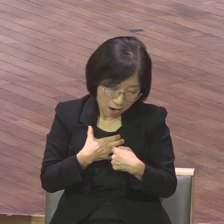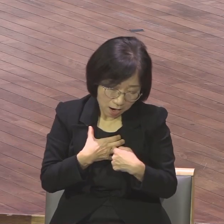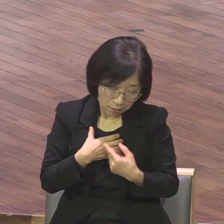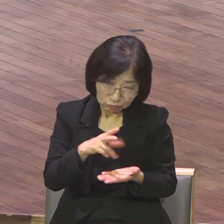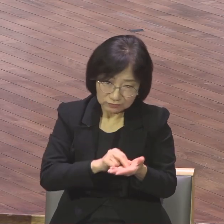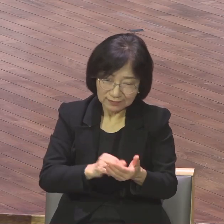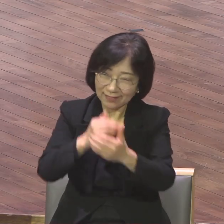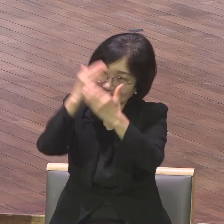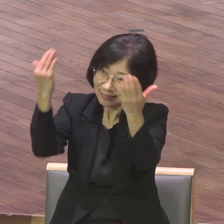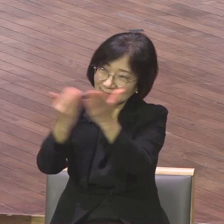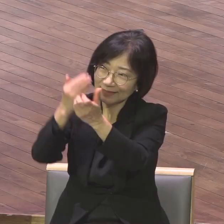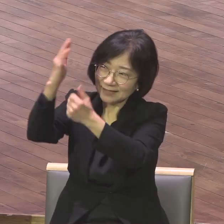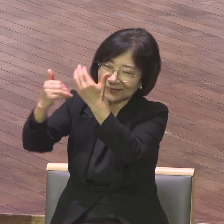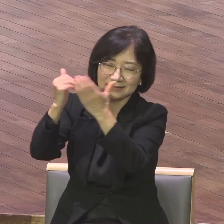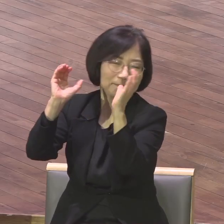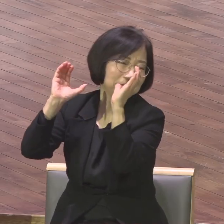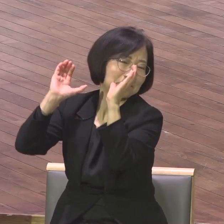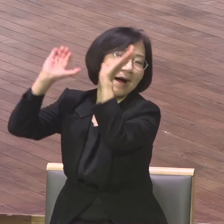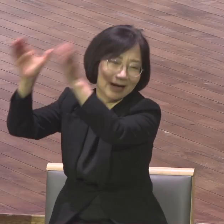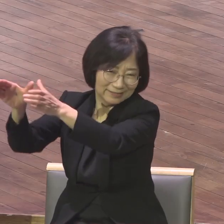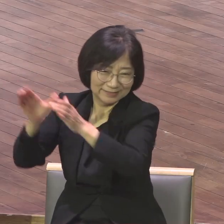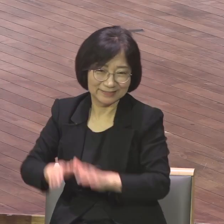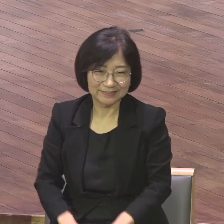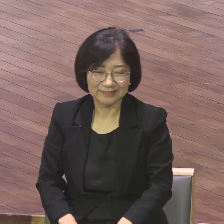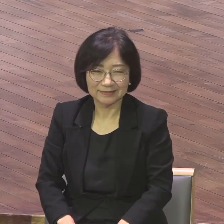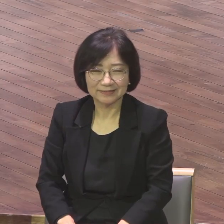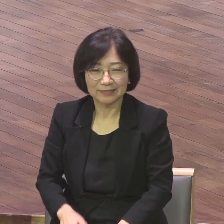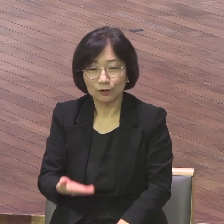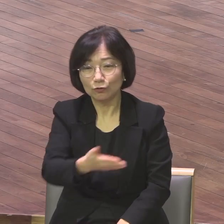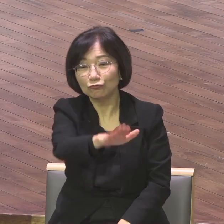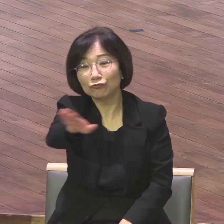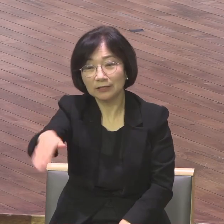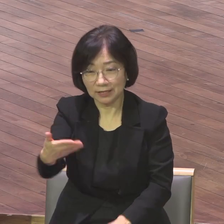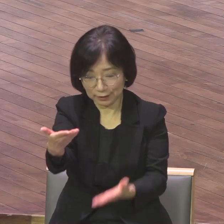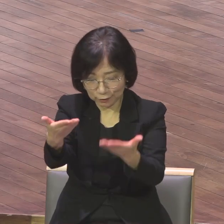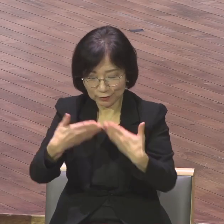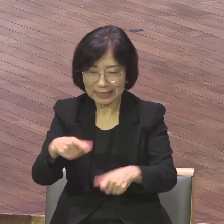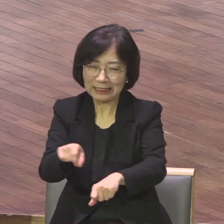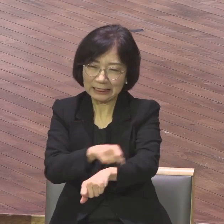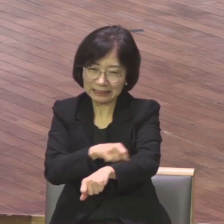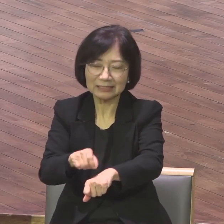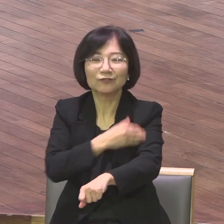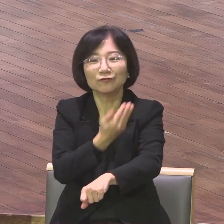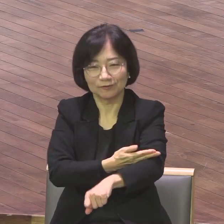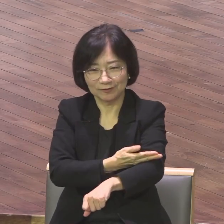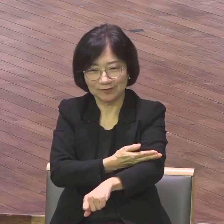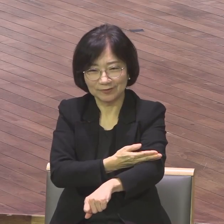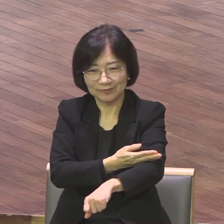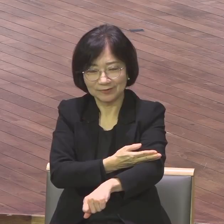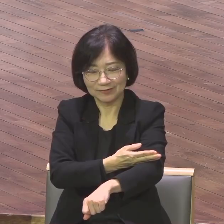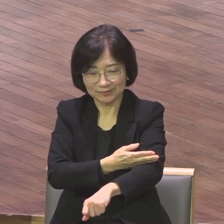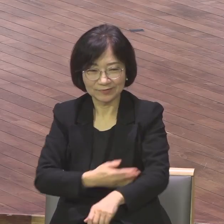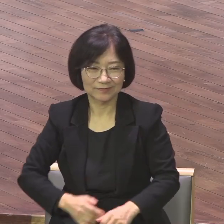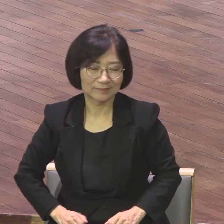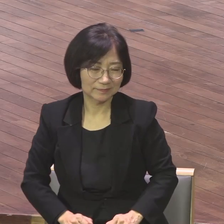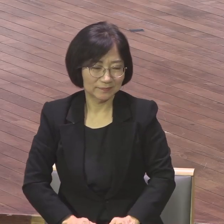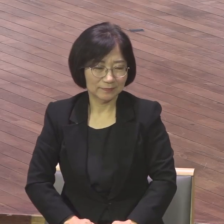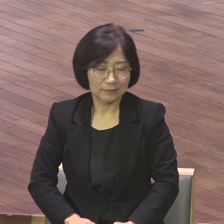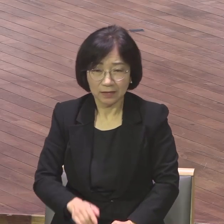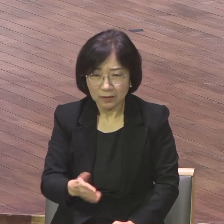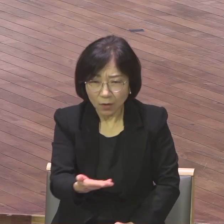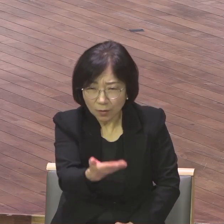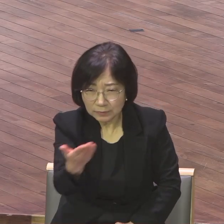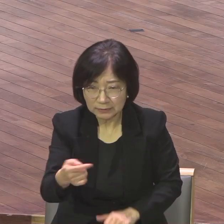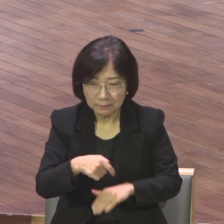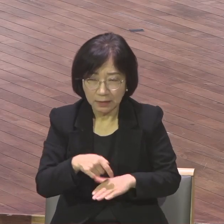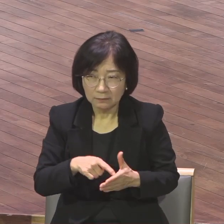맡겨버려라. 아멘. 이게 우리의 특권이에요. 구원받은 하나님의 자녀의 특권이라고. 두려움